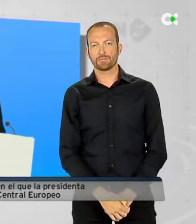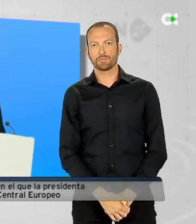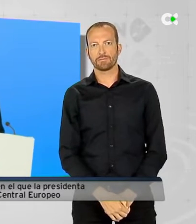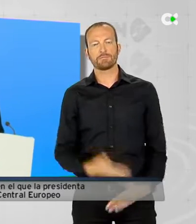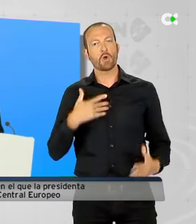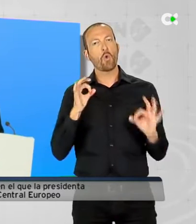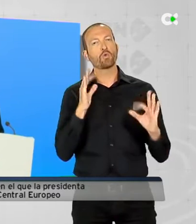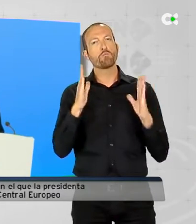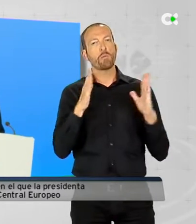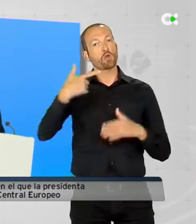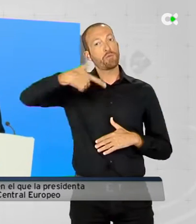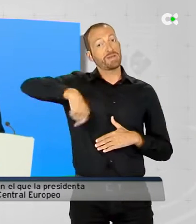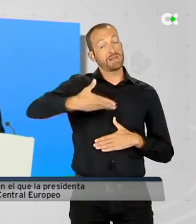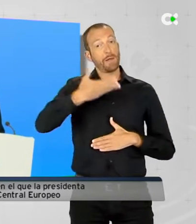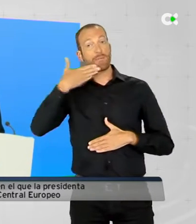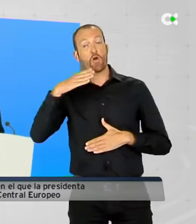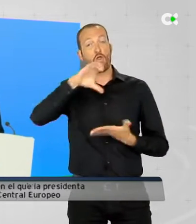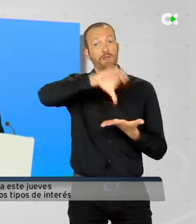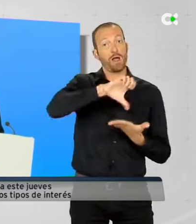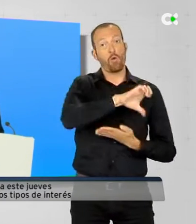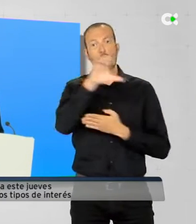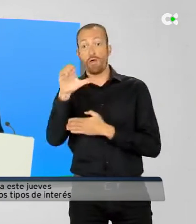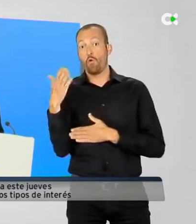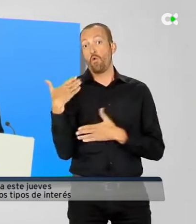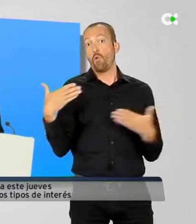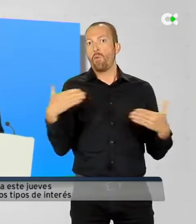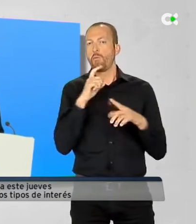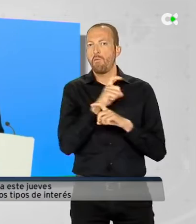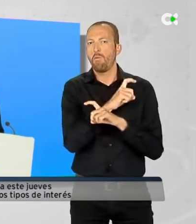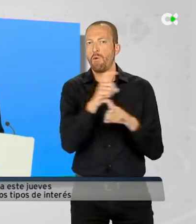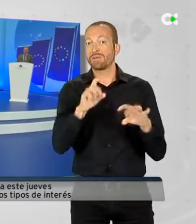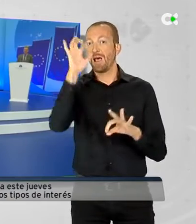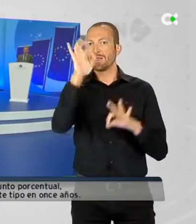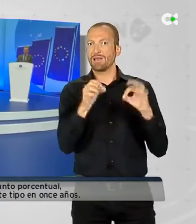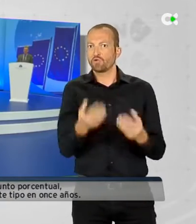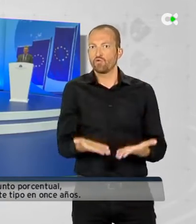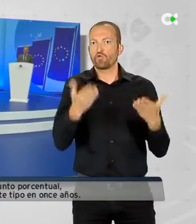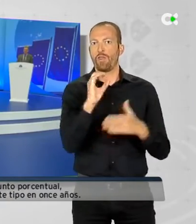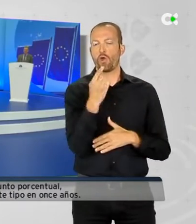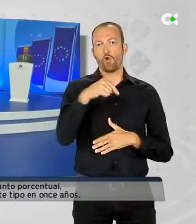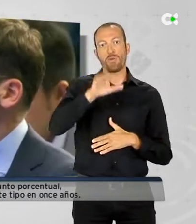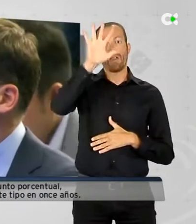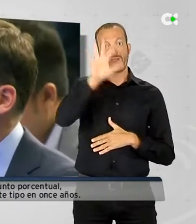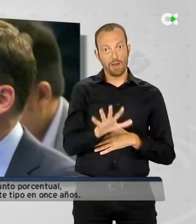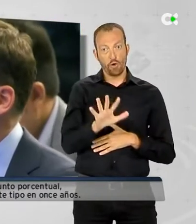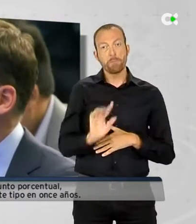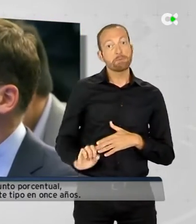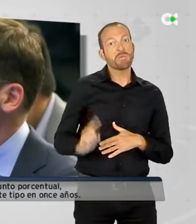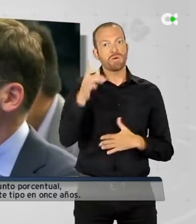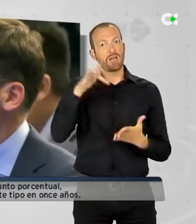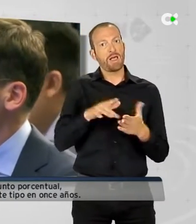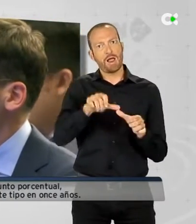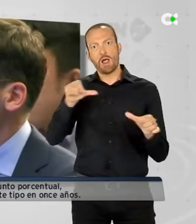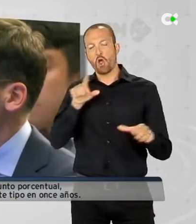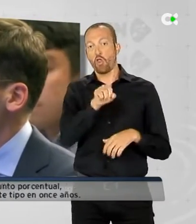Era el momento en el que la presidenta del Banco Central Europeo anunciaba este jueves la subida de los tipos de interés en medio punto porcentual, la primera de este tipo en